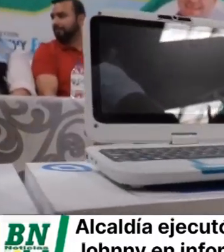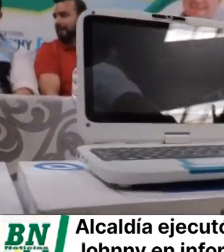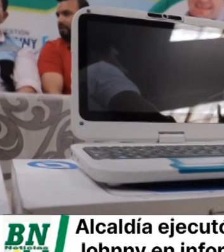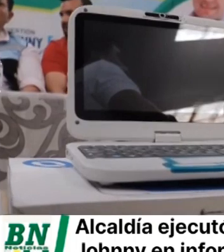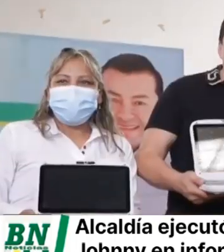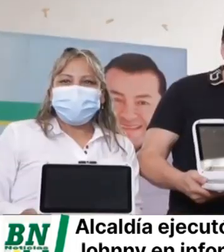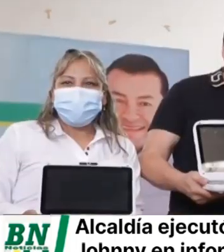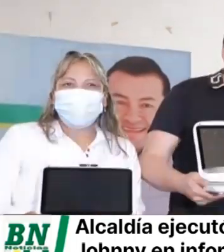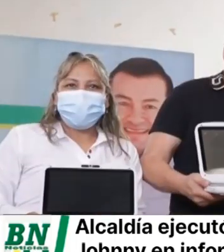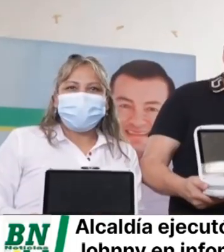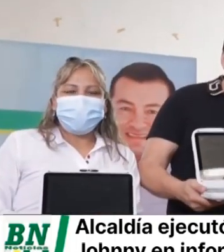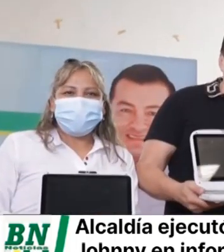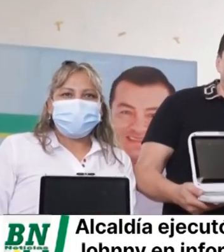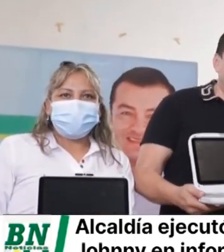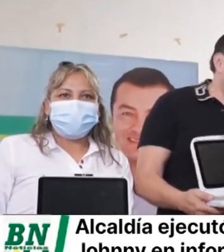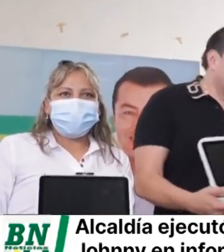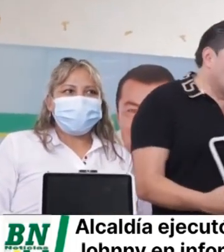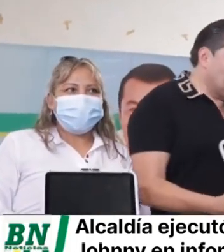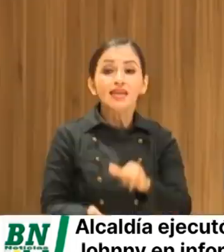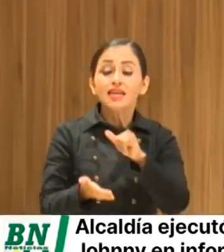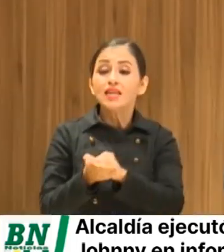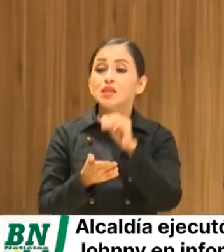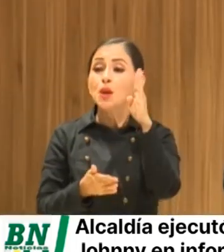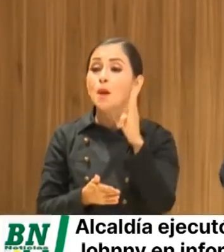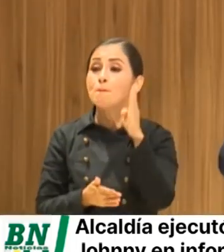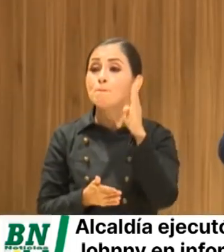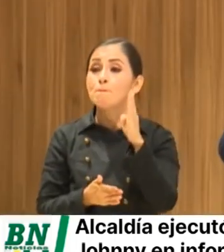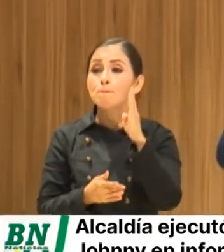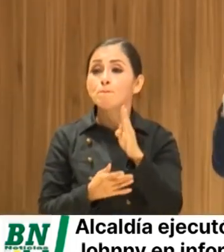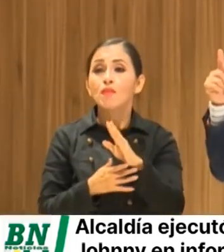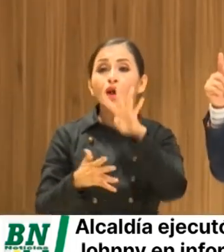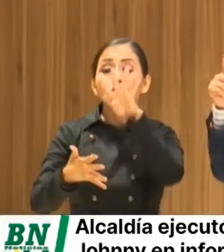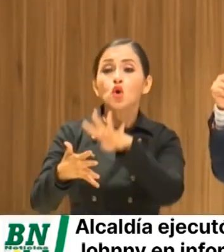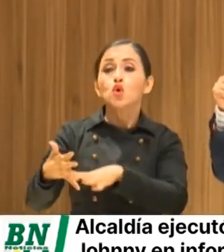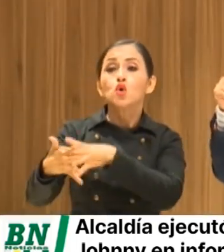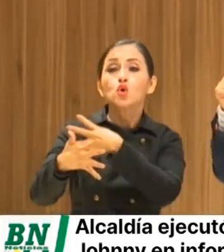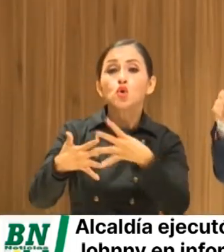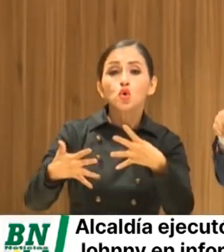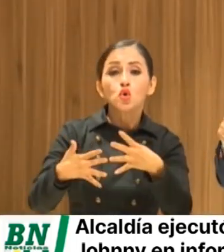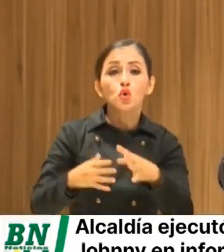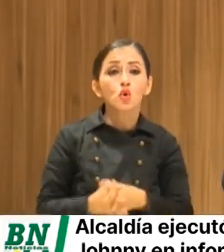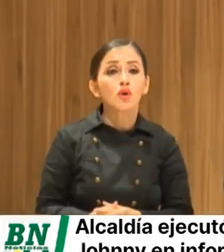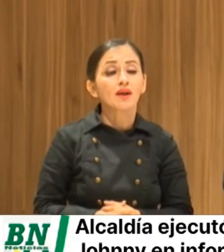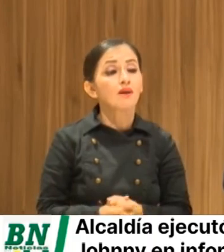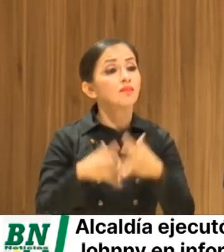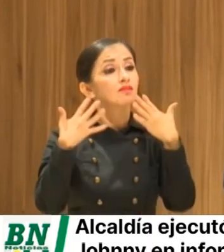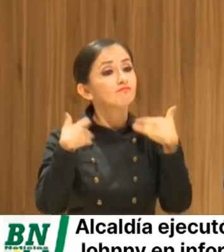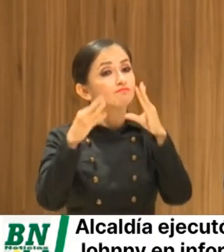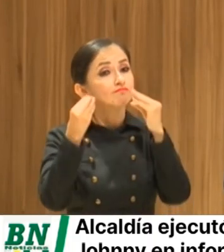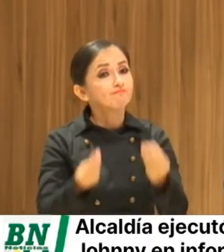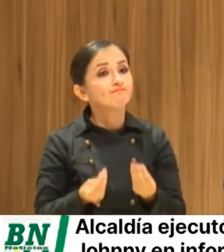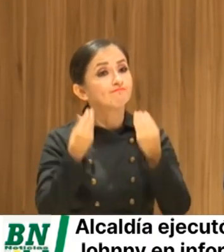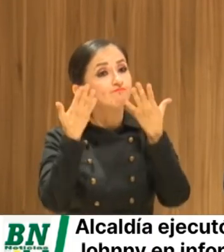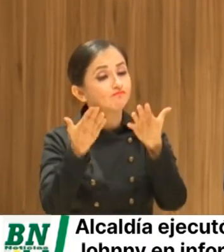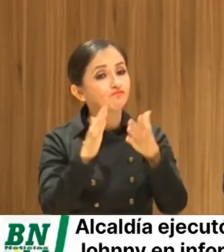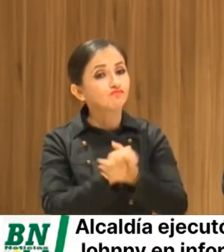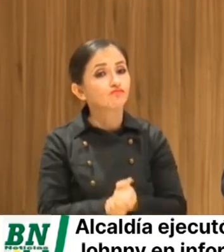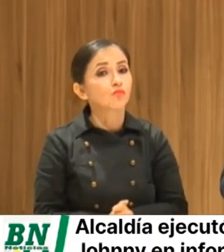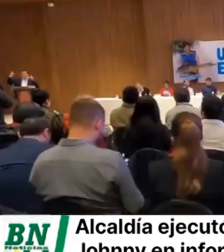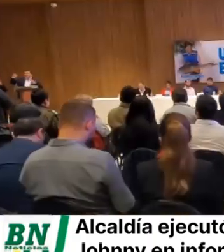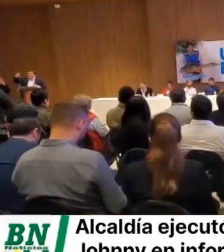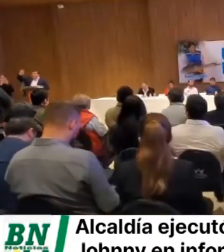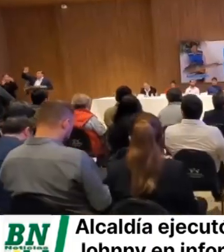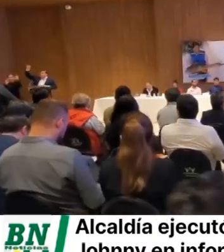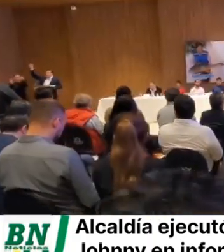comprando veinte mil más para ir equipando a secundaria el bono tiene un cronograma que ya se está entregando todo lo que